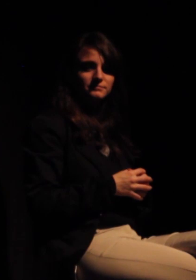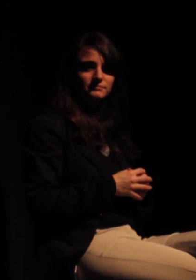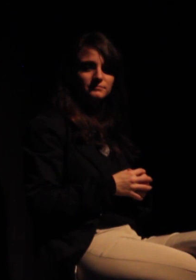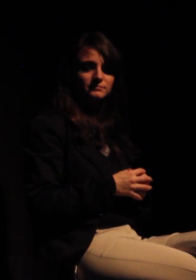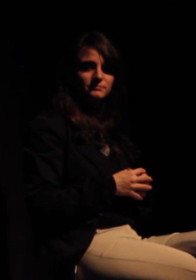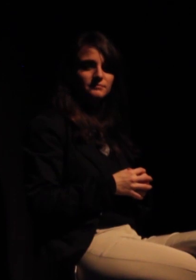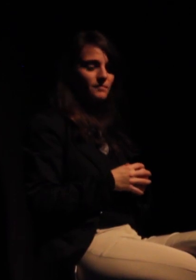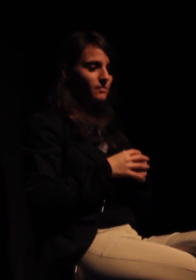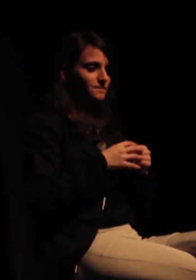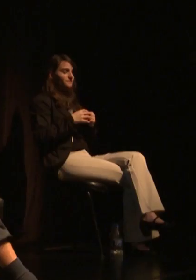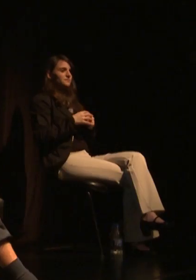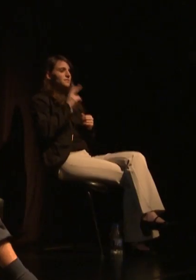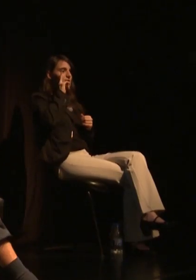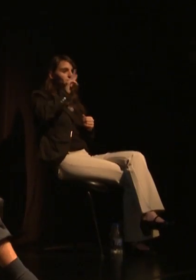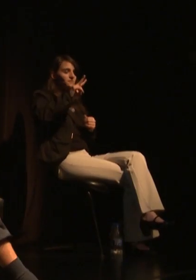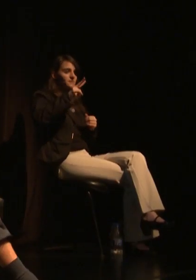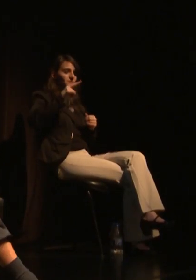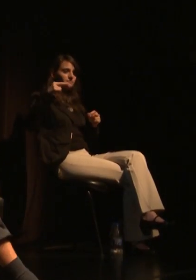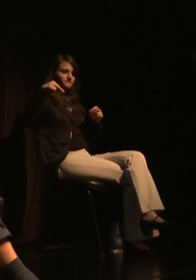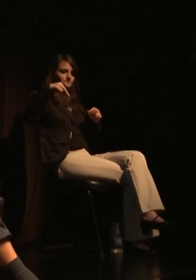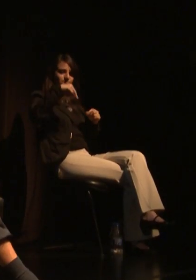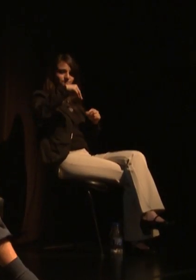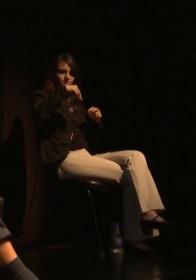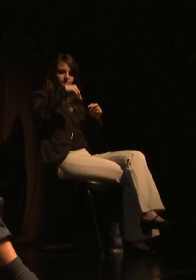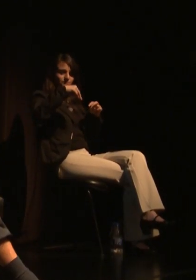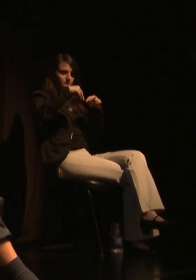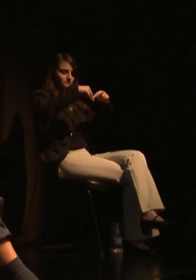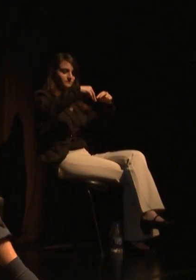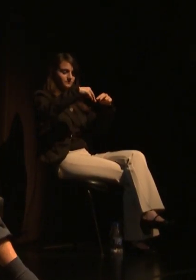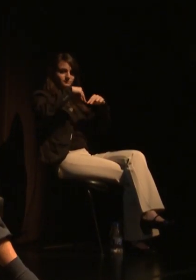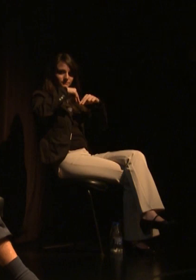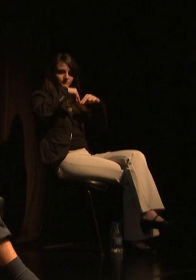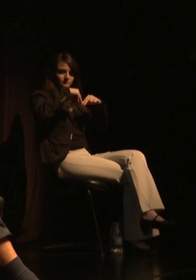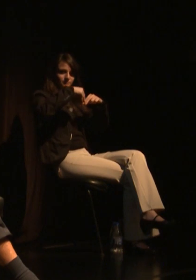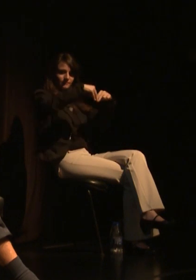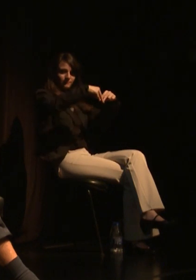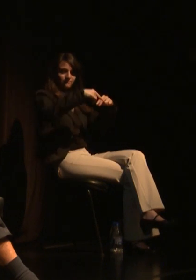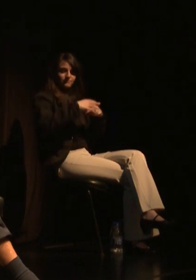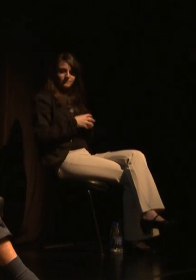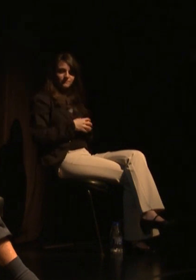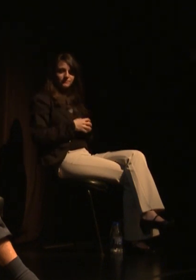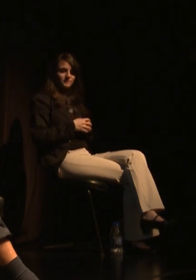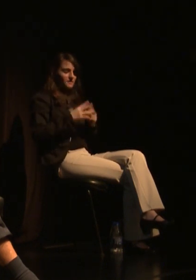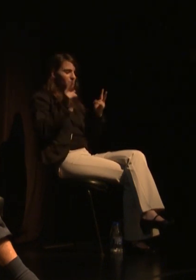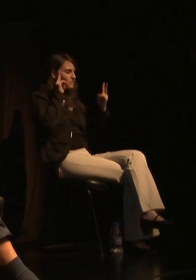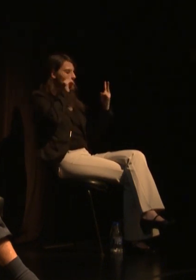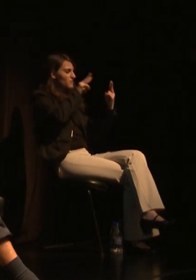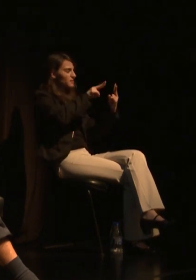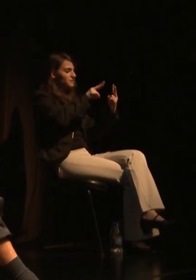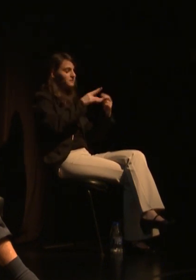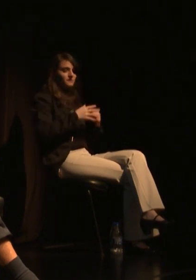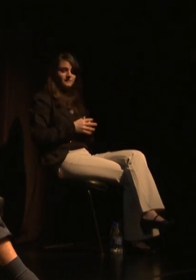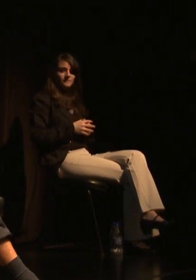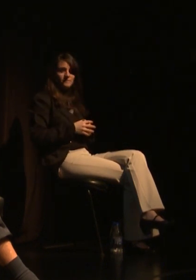E parei na frente dela, vinha, ela veio, vinha, ela para cá, ela veio, vinha, ela veio, vinha, ela veio. Ficamos olhando uma